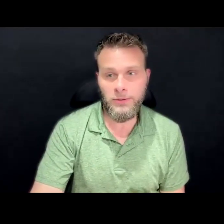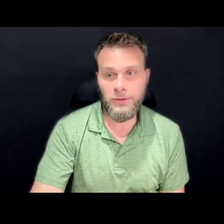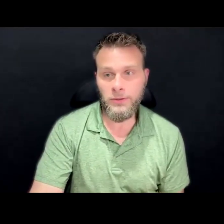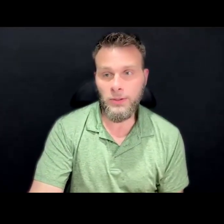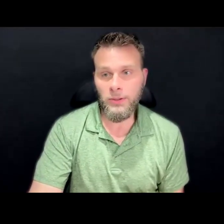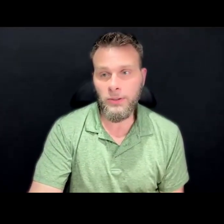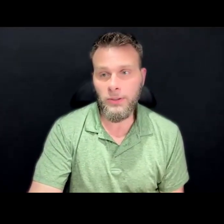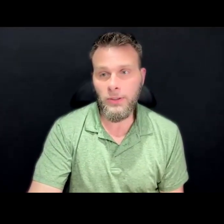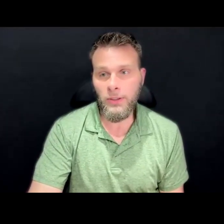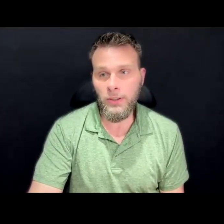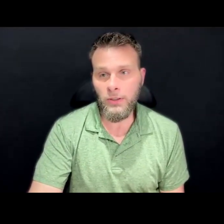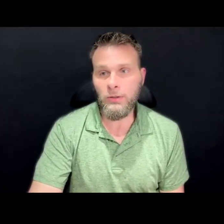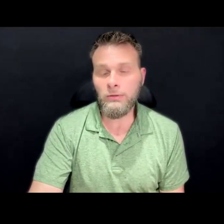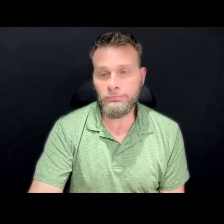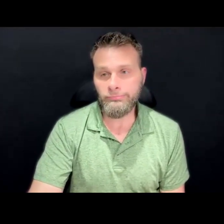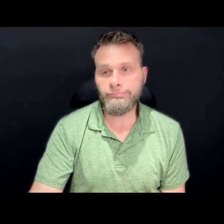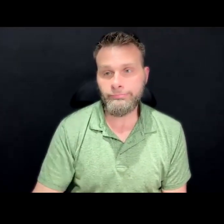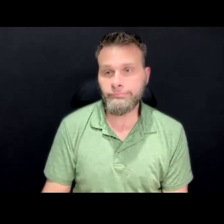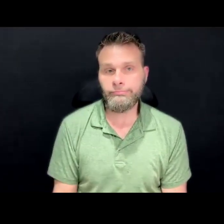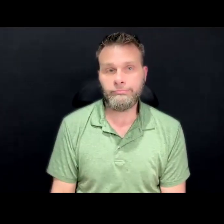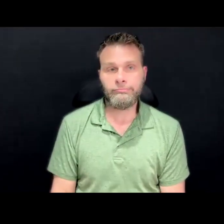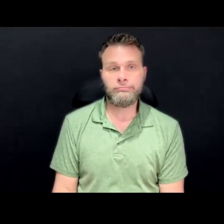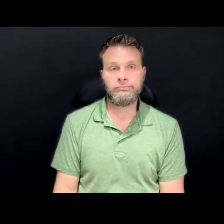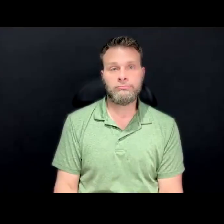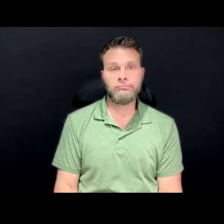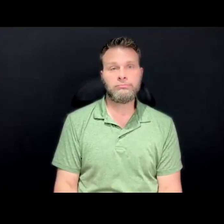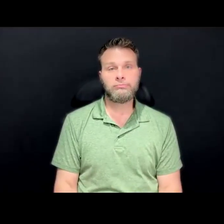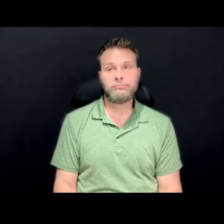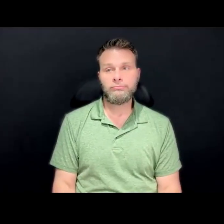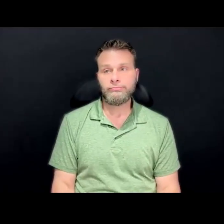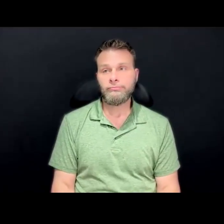You can ask your question in Haitian Creole.